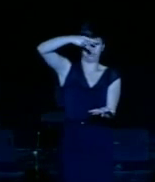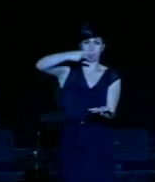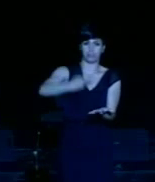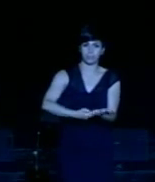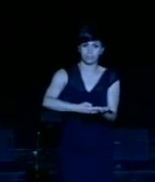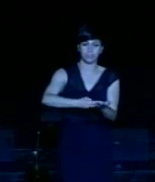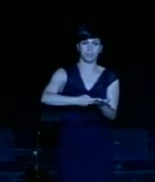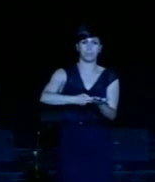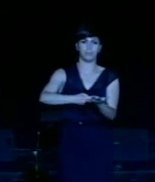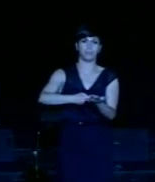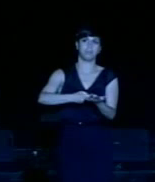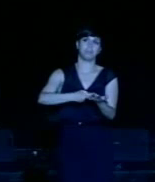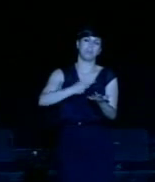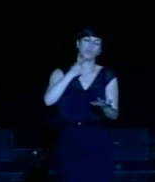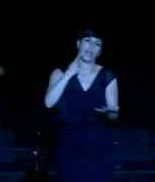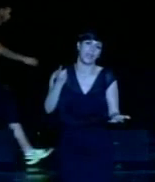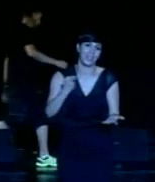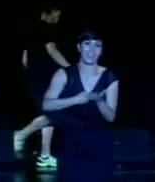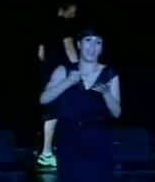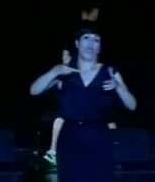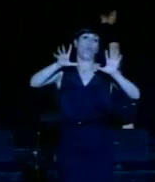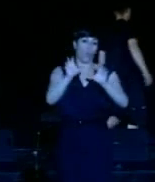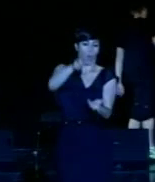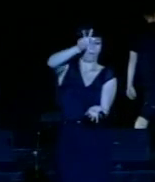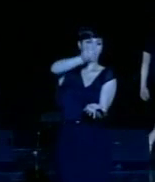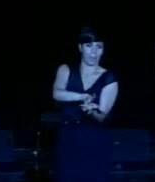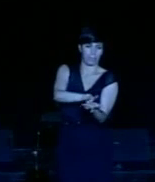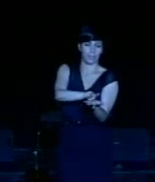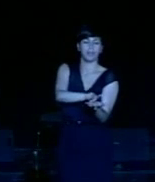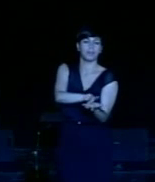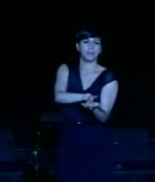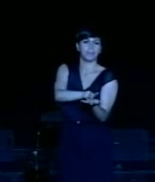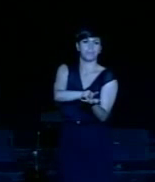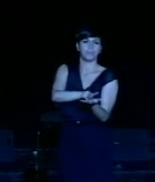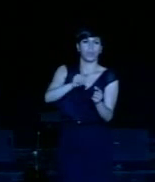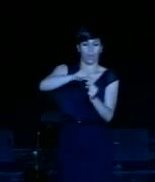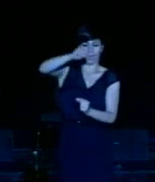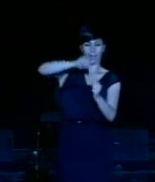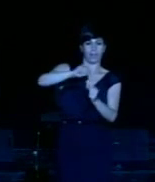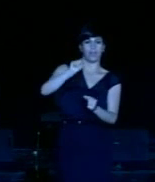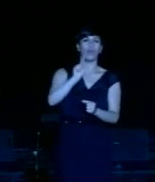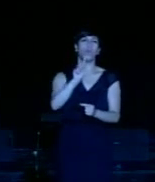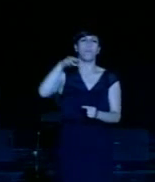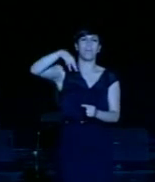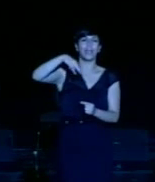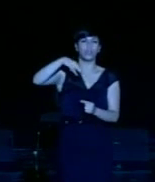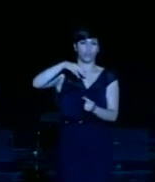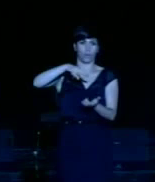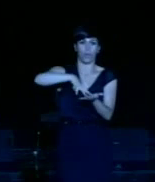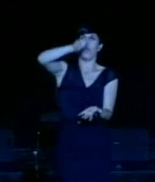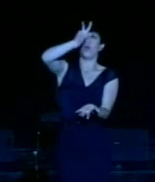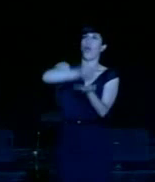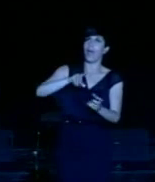caídas, vamos a decirlo en plata, de culo. Tremenda desde más de un metro,